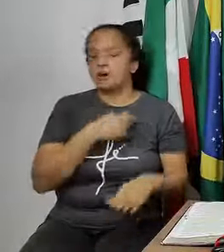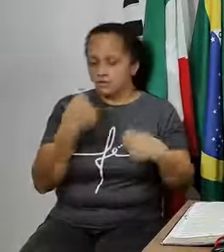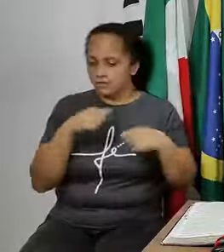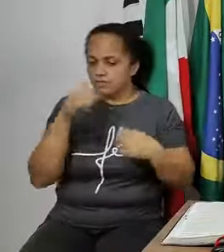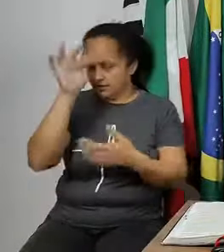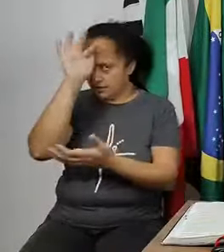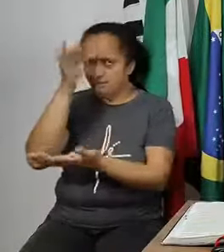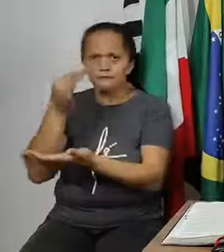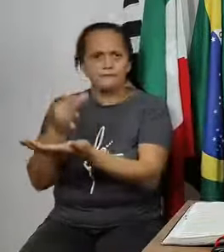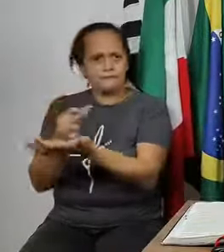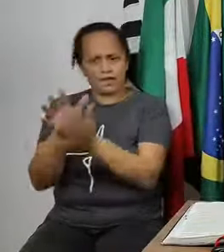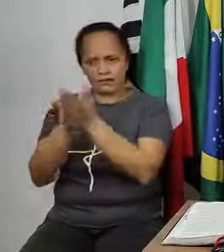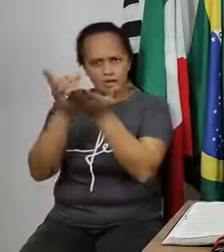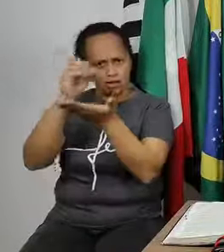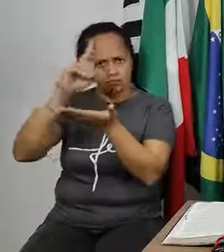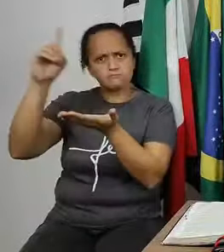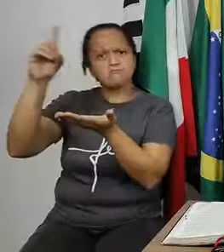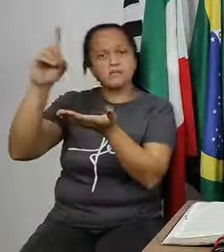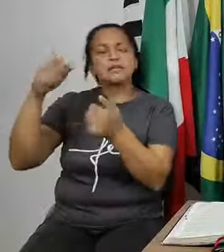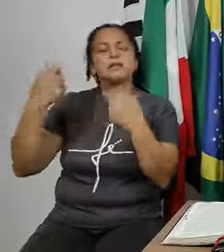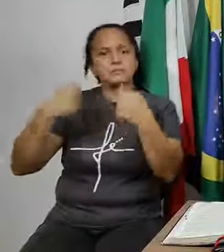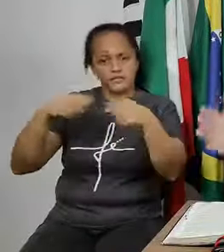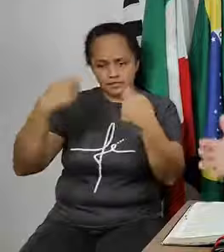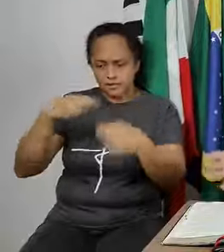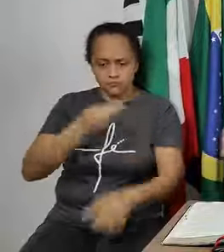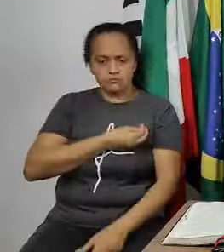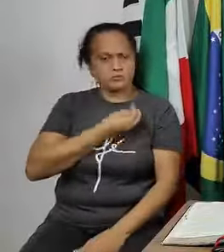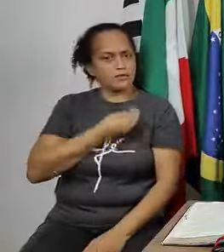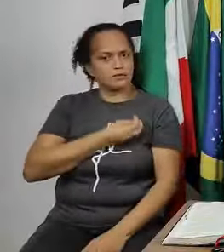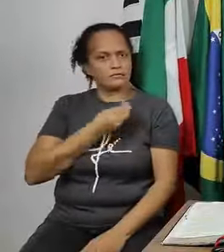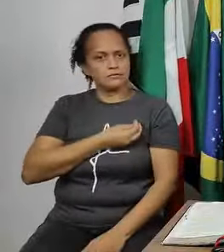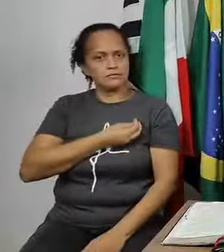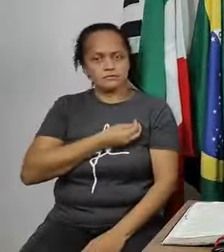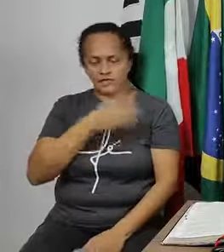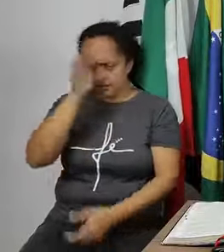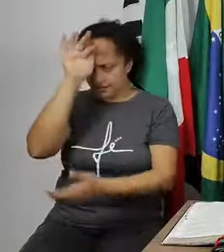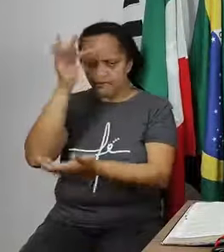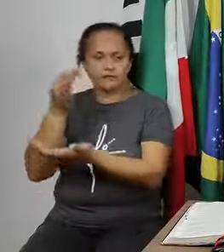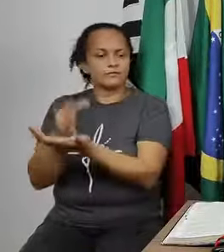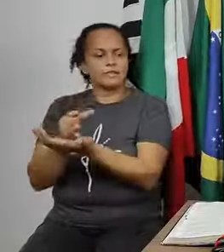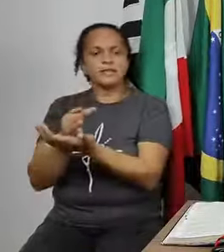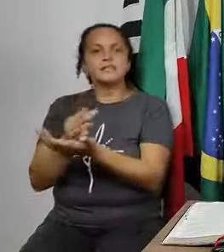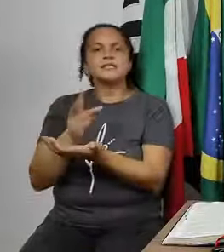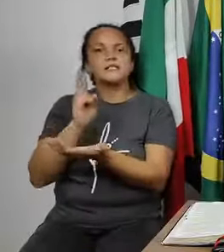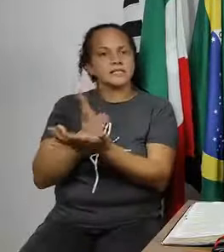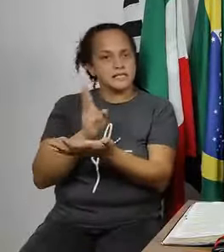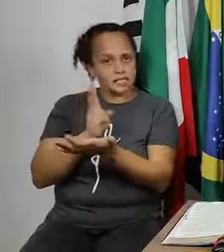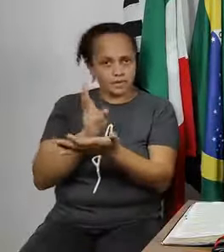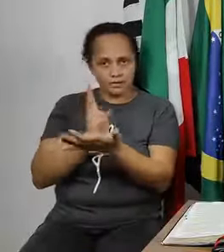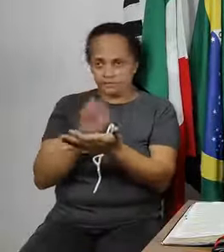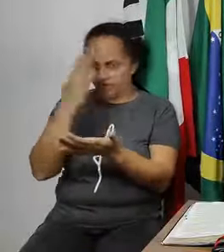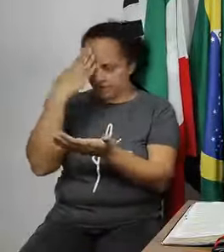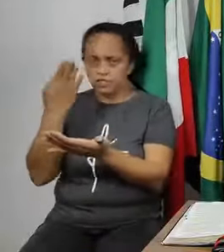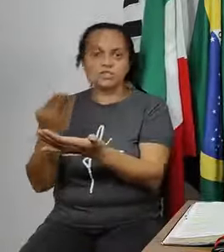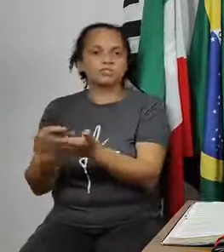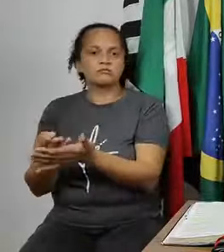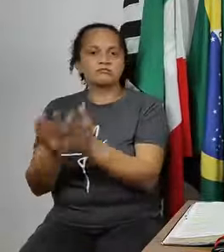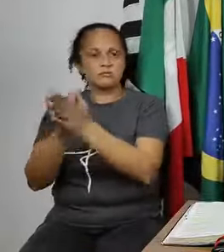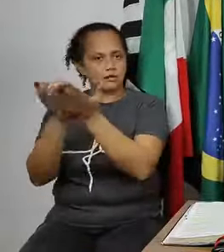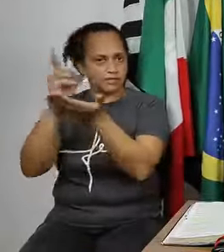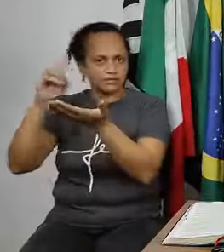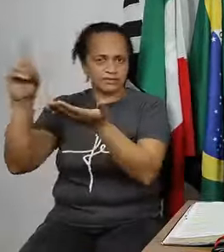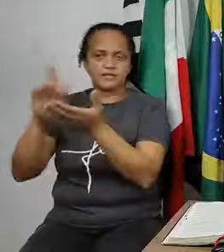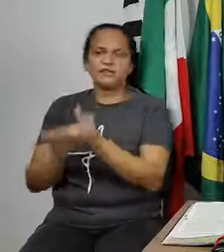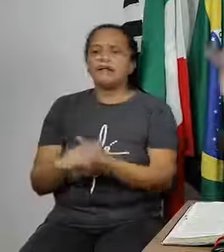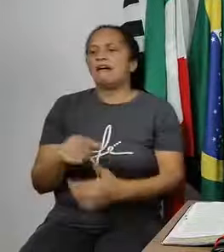que a palavra diz. Isso é viver pela fé. Viver pela fé é viver segundo o que a palavra diz. Não segundo o que eu vejo,